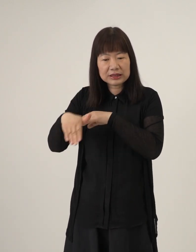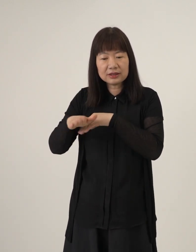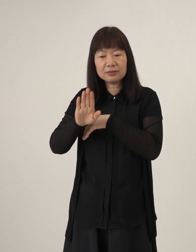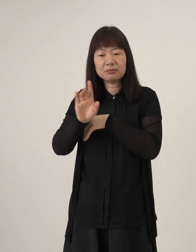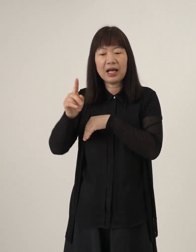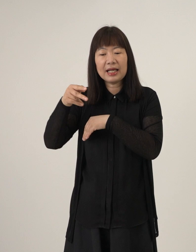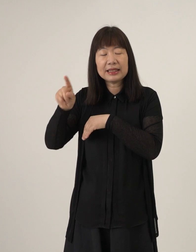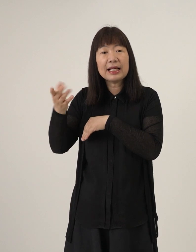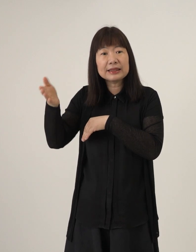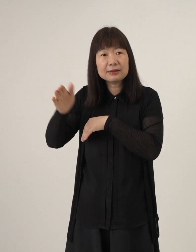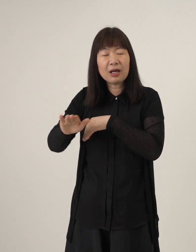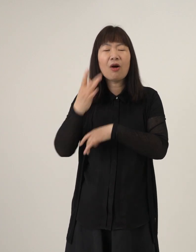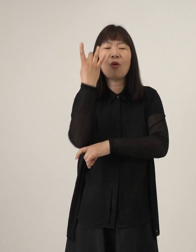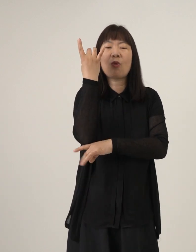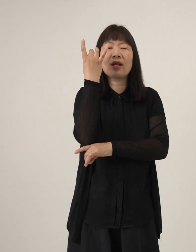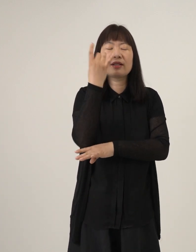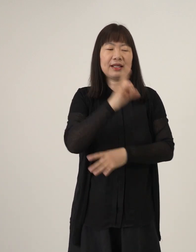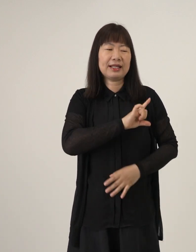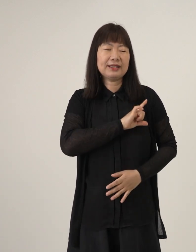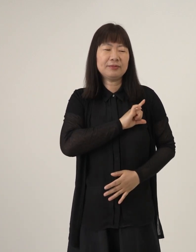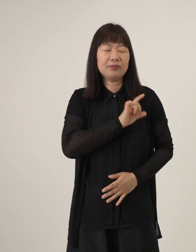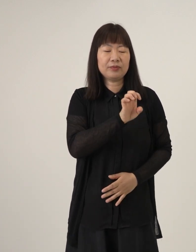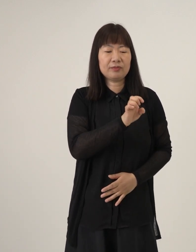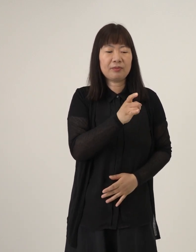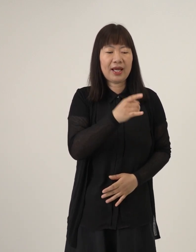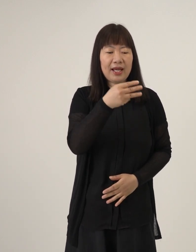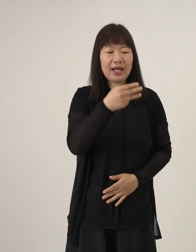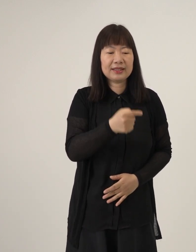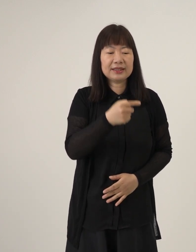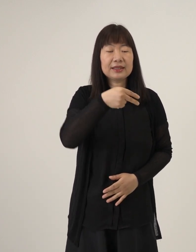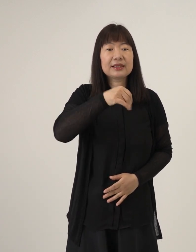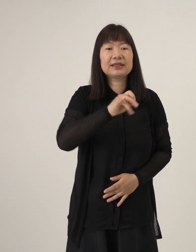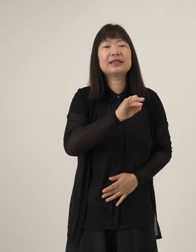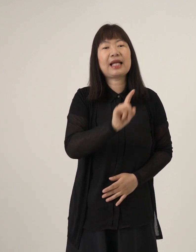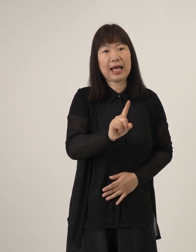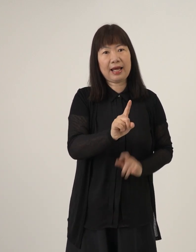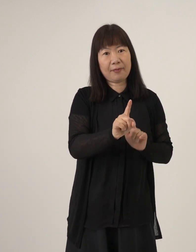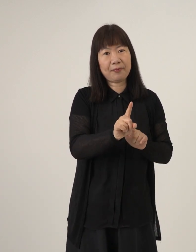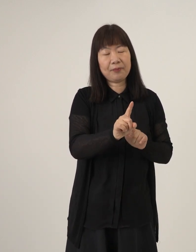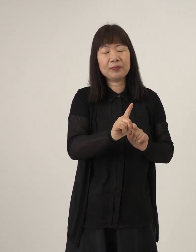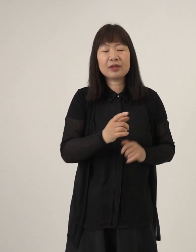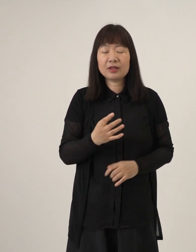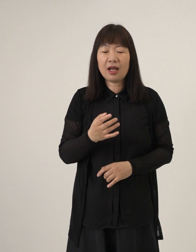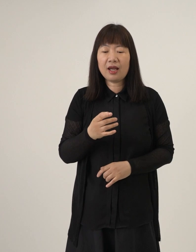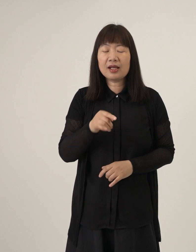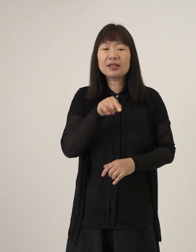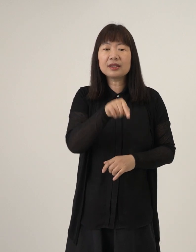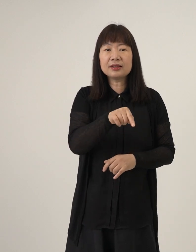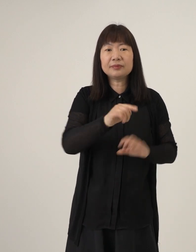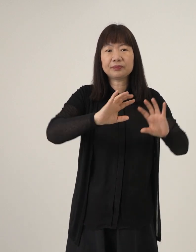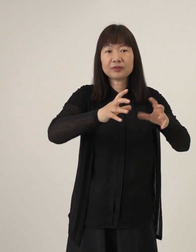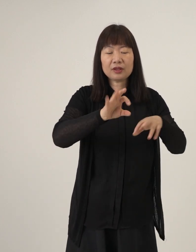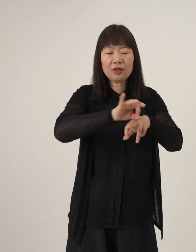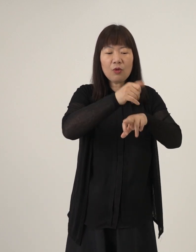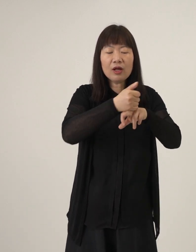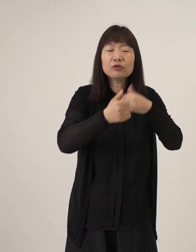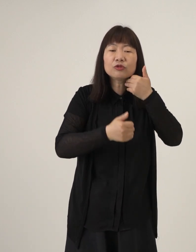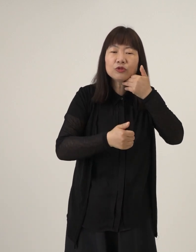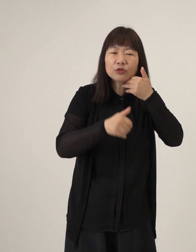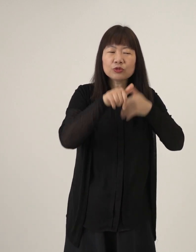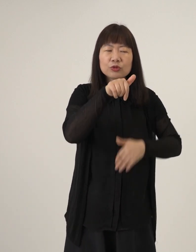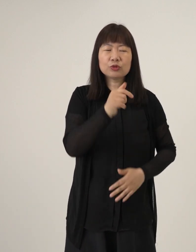근데 이 페르시아 제국의 그 왕이 고레스였습니다. 근데 이전에는